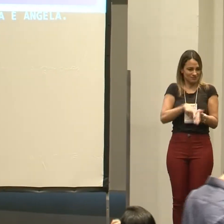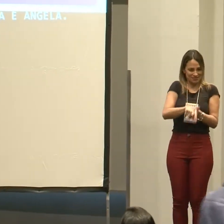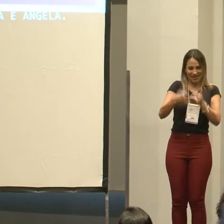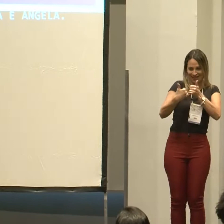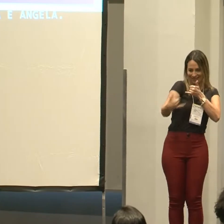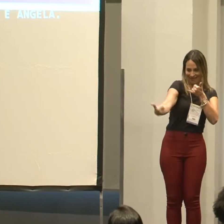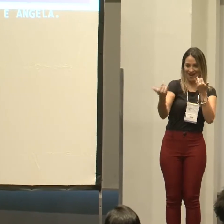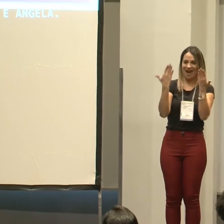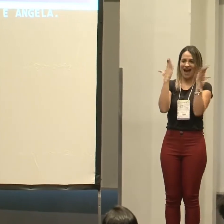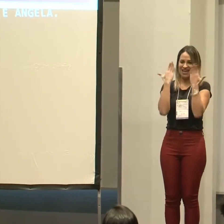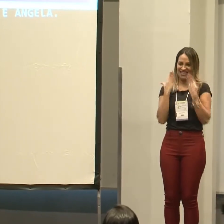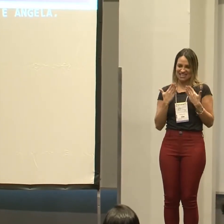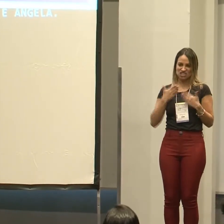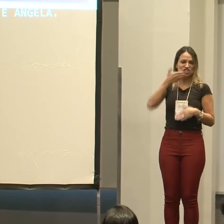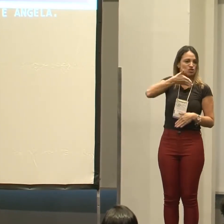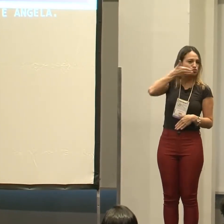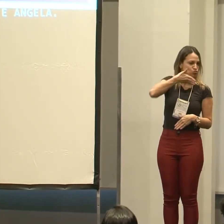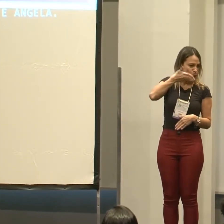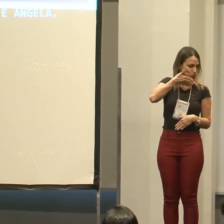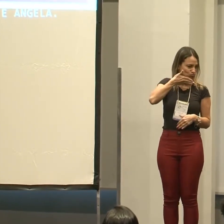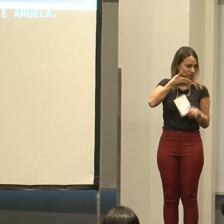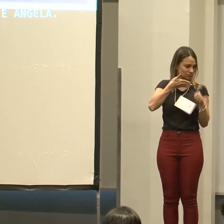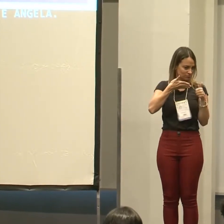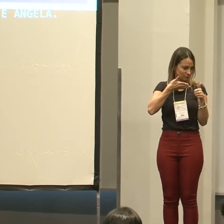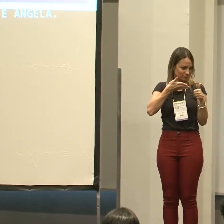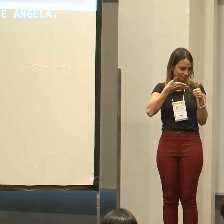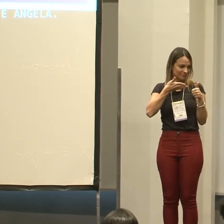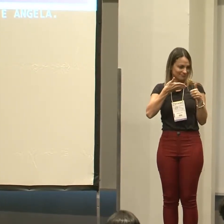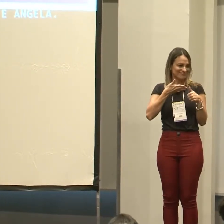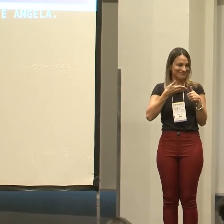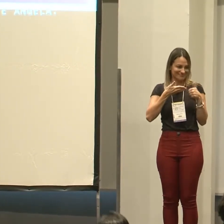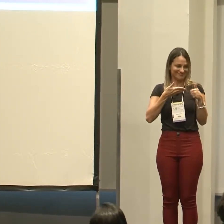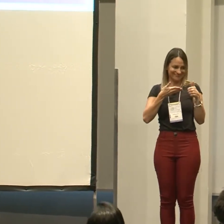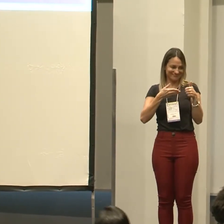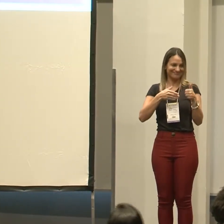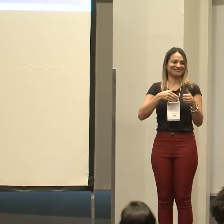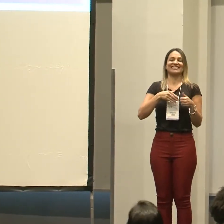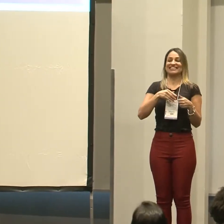E nós pesquisamos a respeito da área do discurso, análise do discurso.